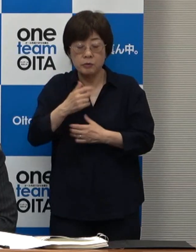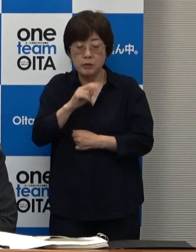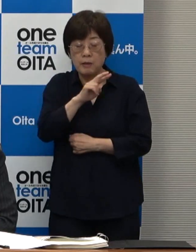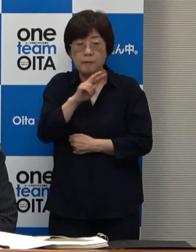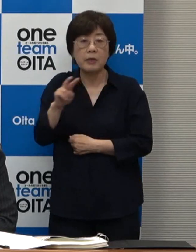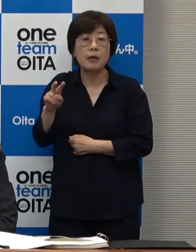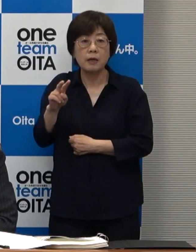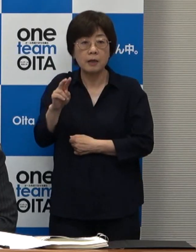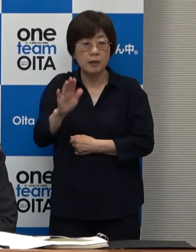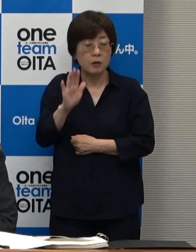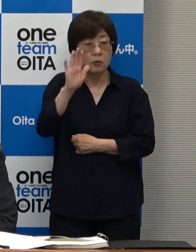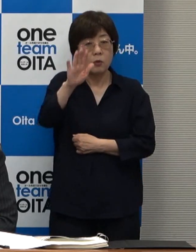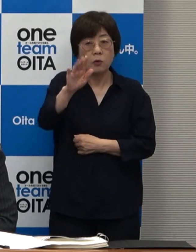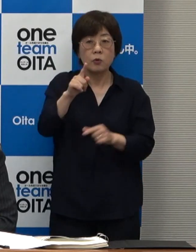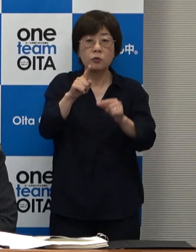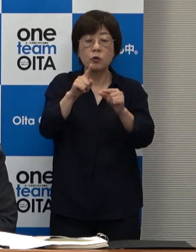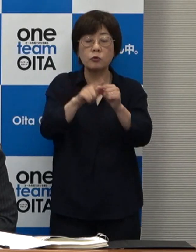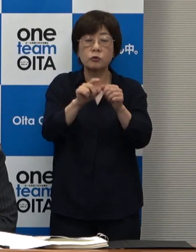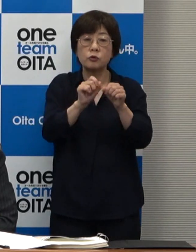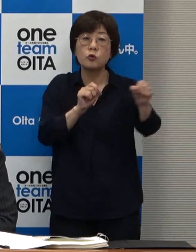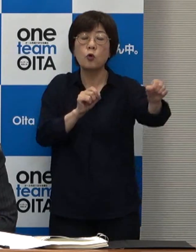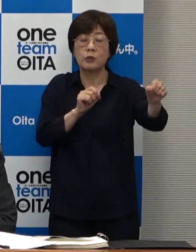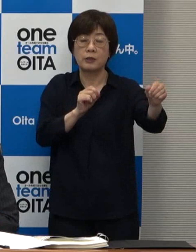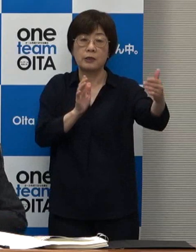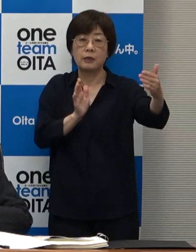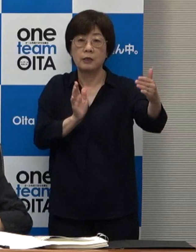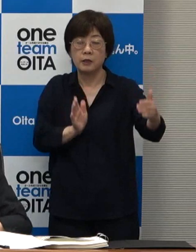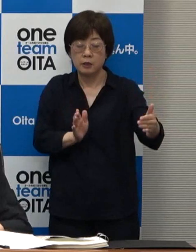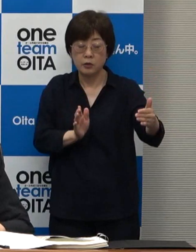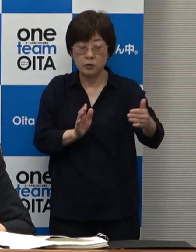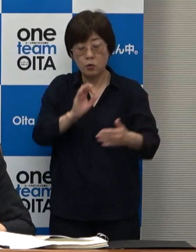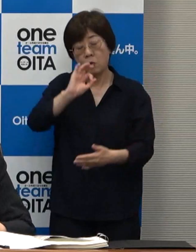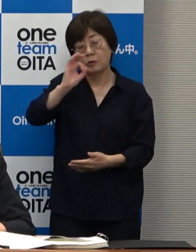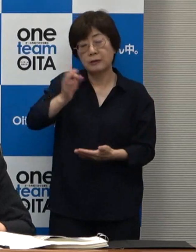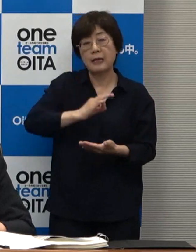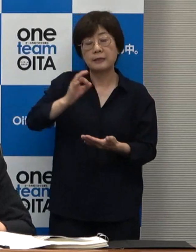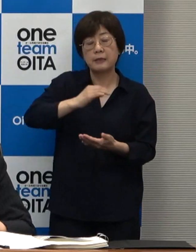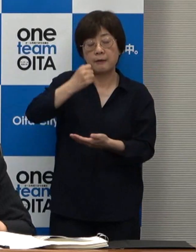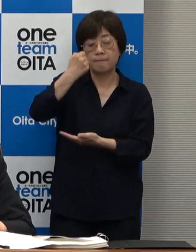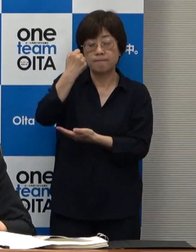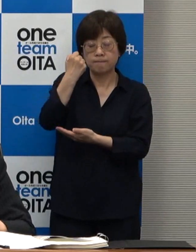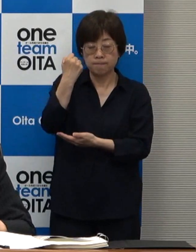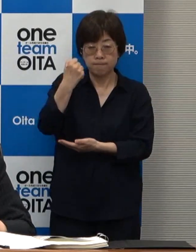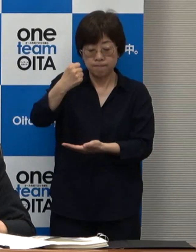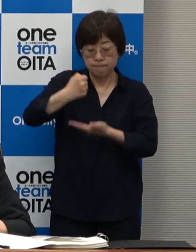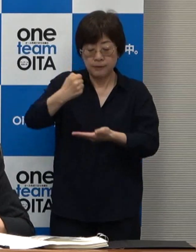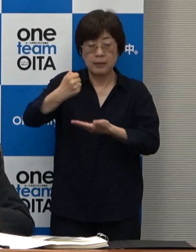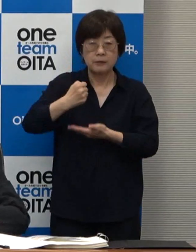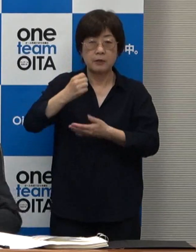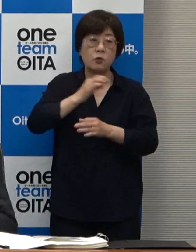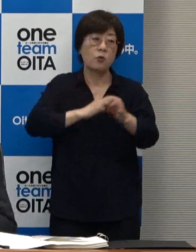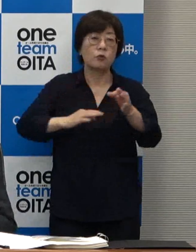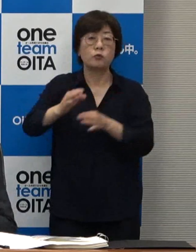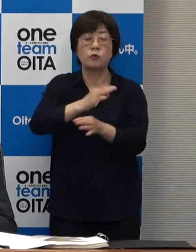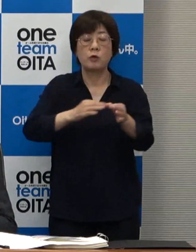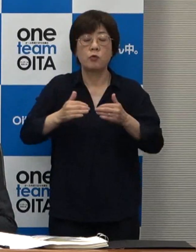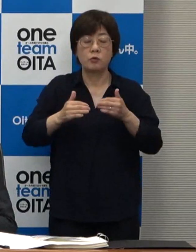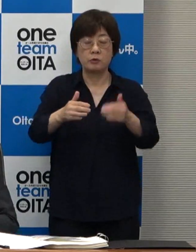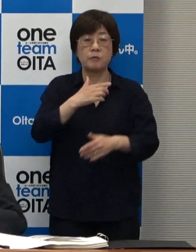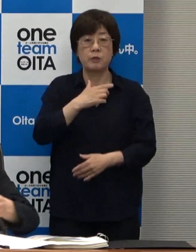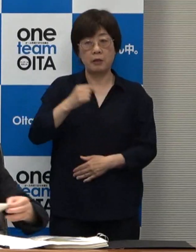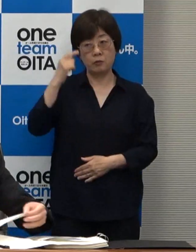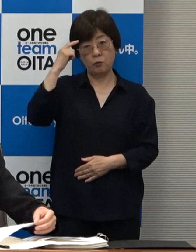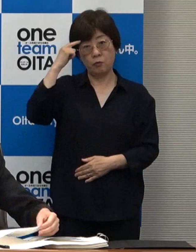中長期の財政収支を見通す中で安定的な財政運営に努めてまいりたいと考えております。